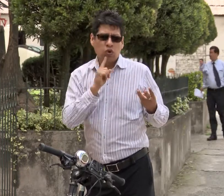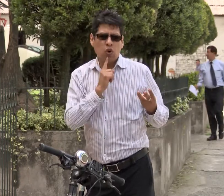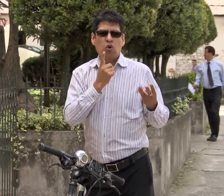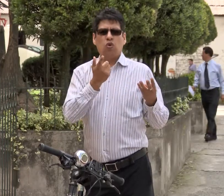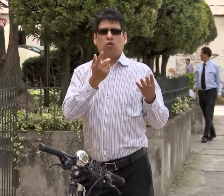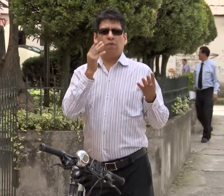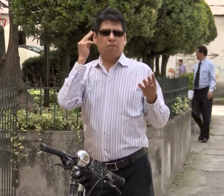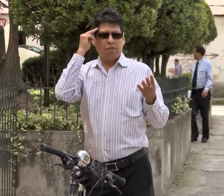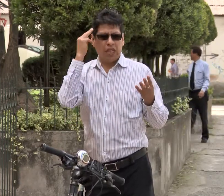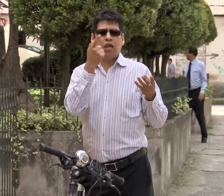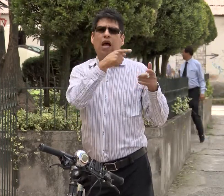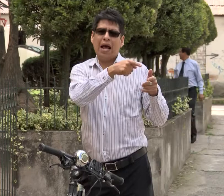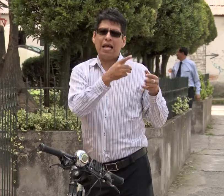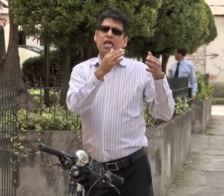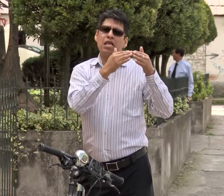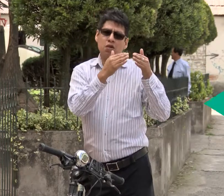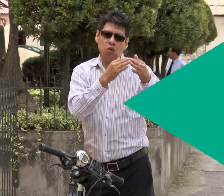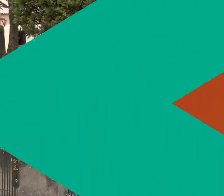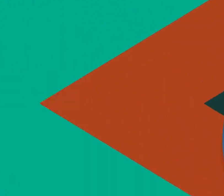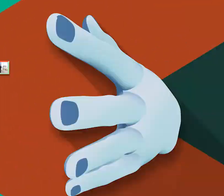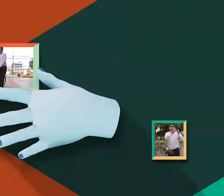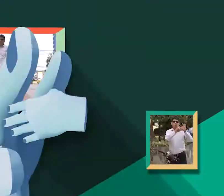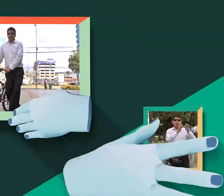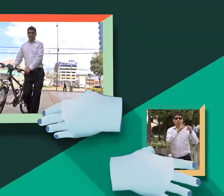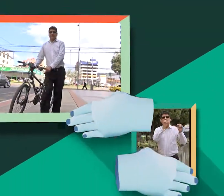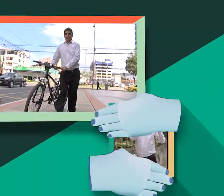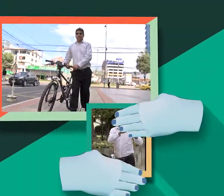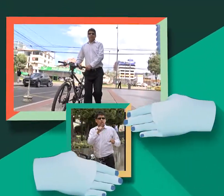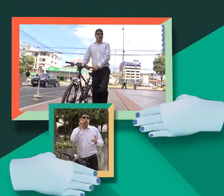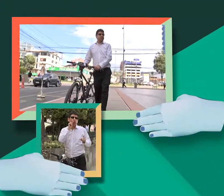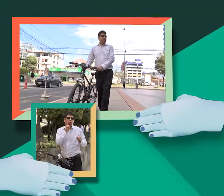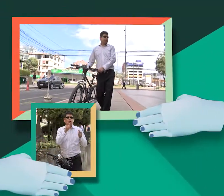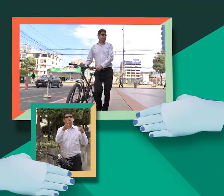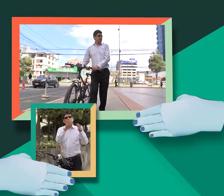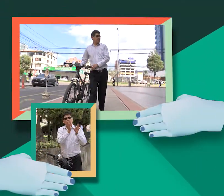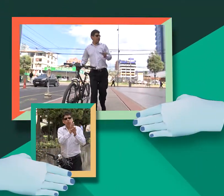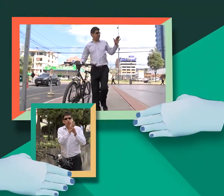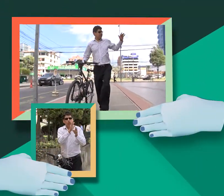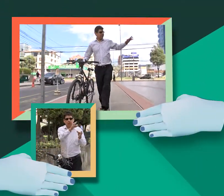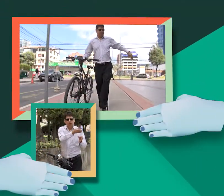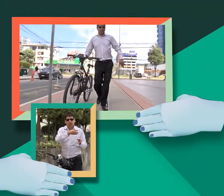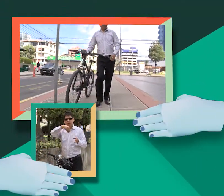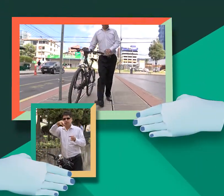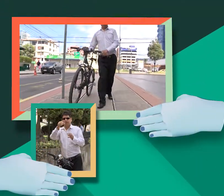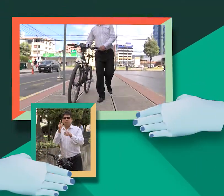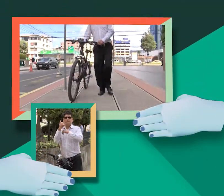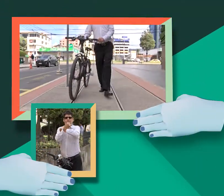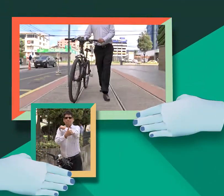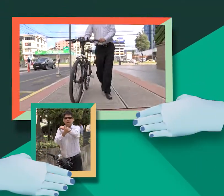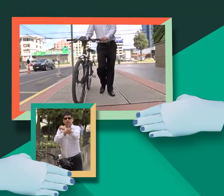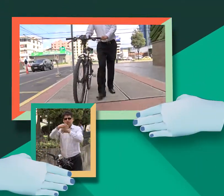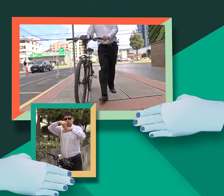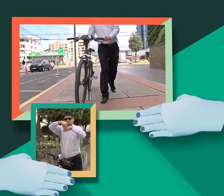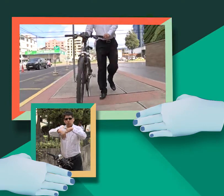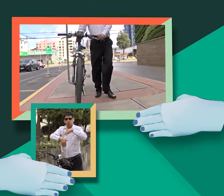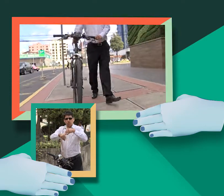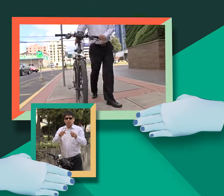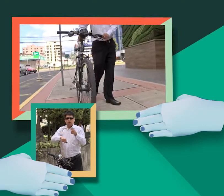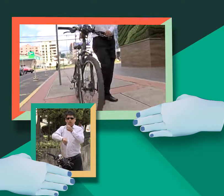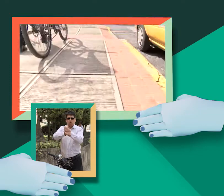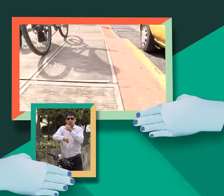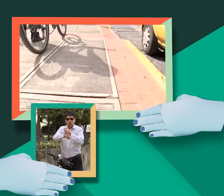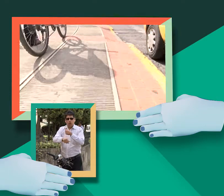intelectual lo importante es que esto te ayuda a mejorar tu actitud te mantiene